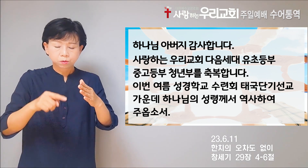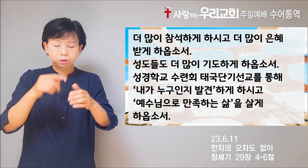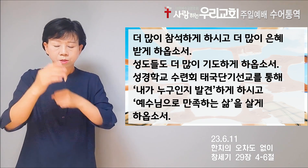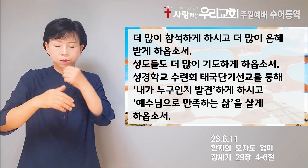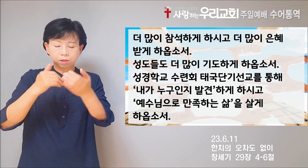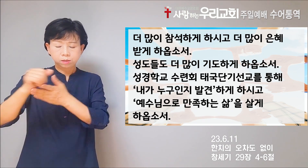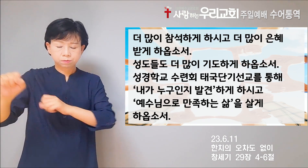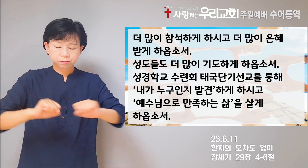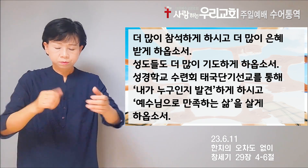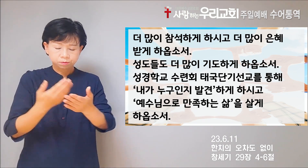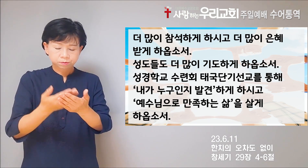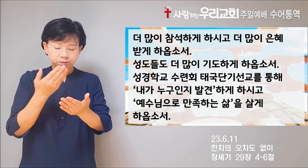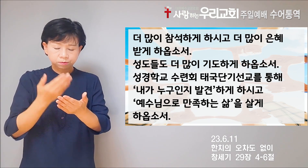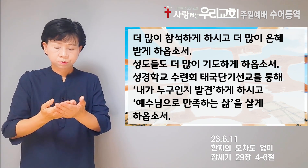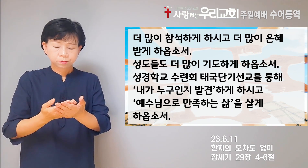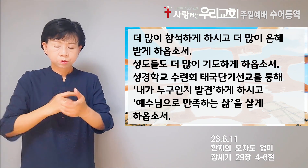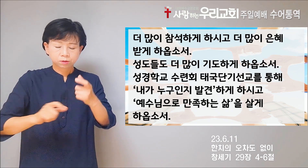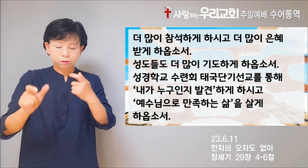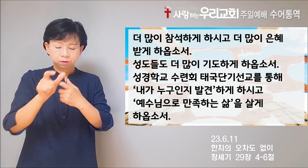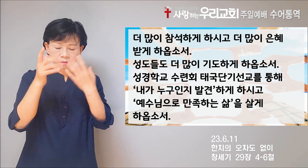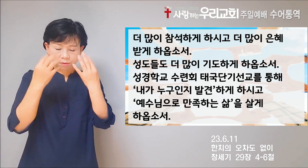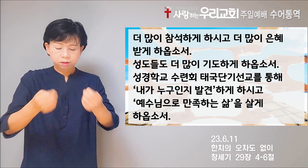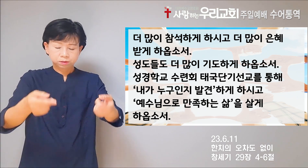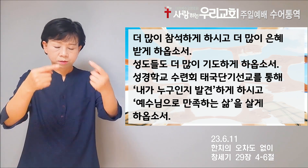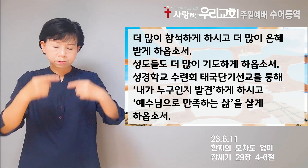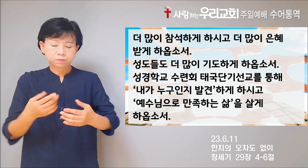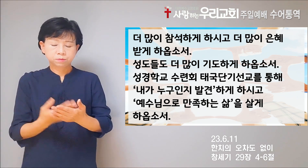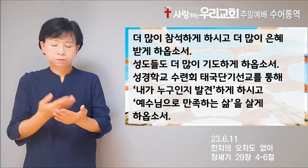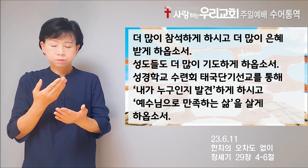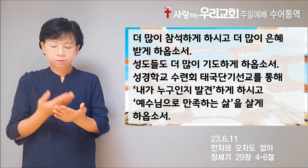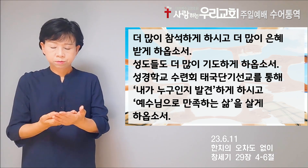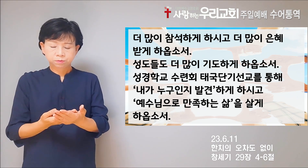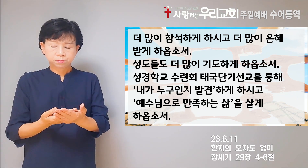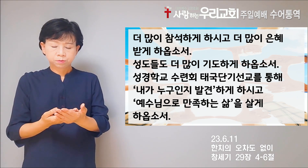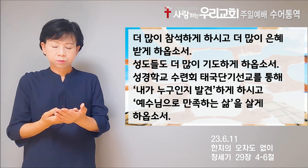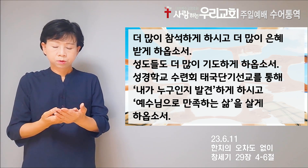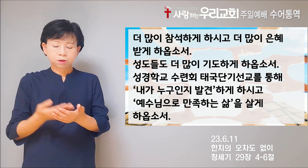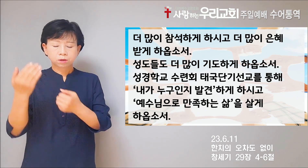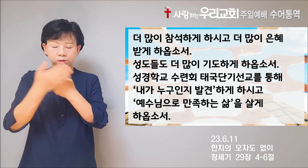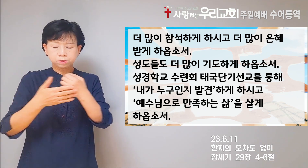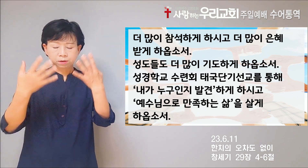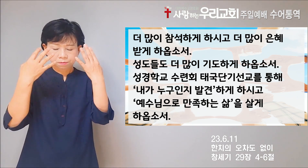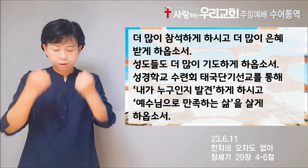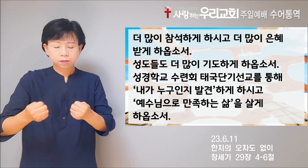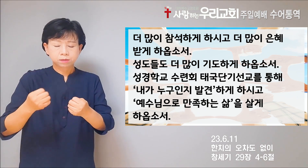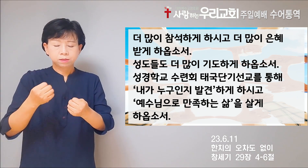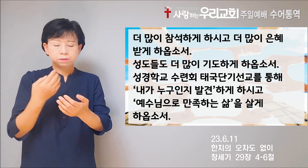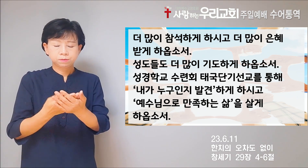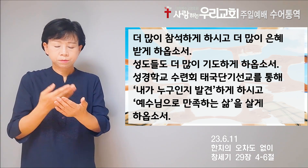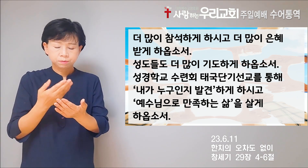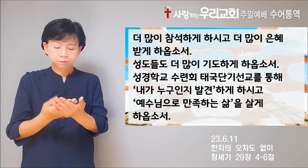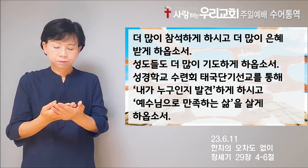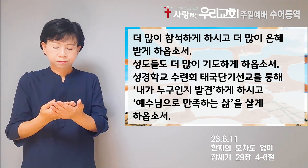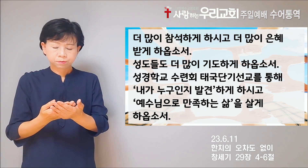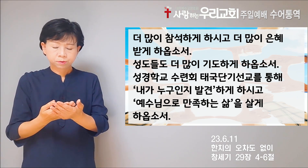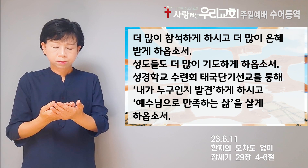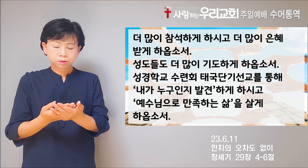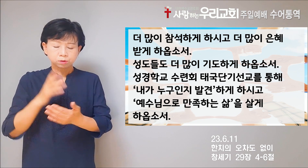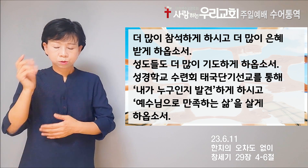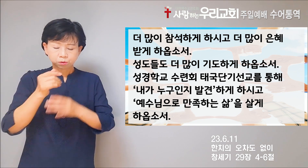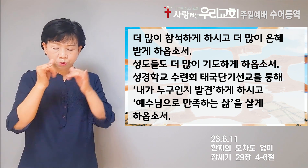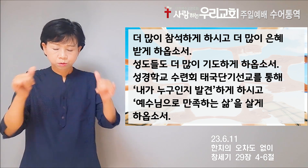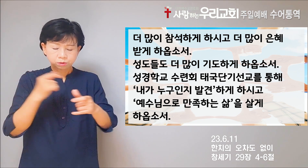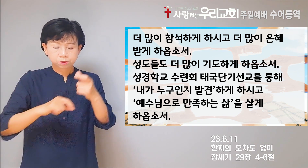역사하여 주옵소서. 더 많이 참석하게 하시고 더 많이 은혜 받게 하옵소서. 성도들도